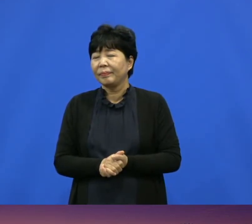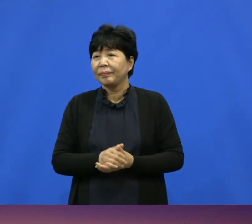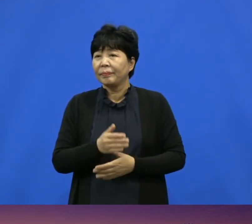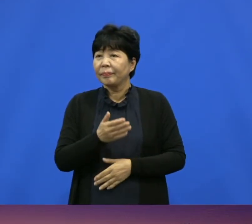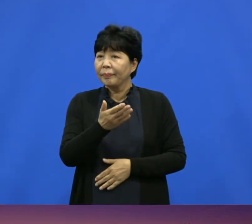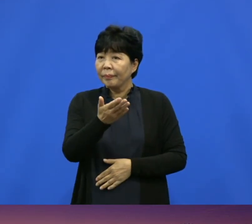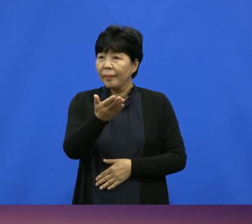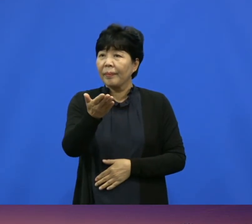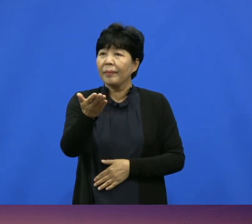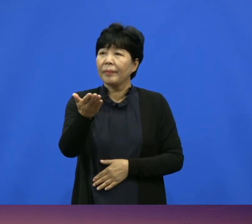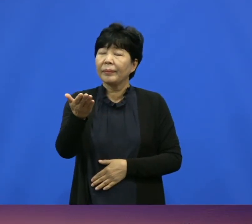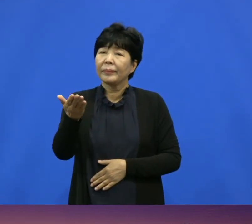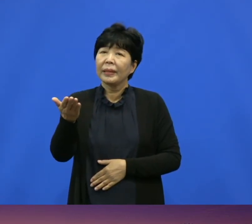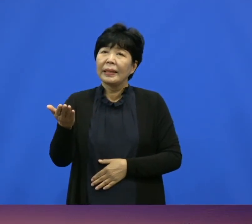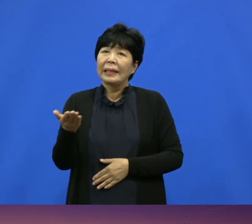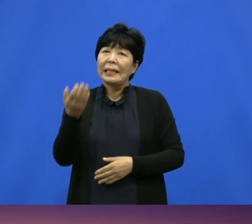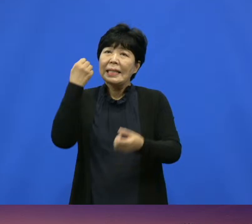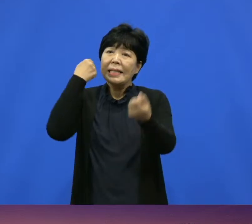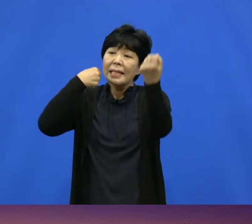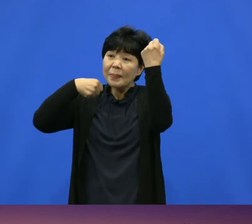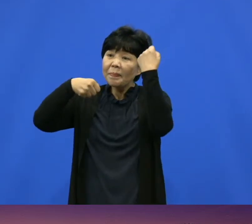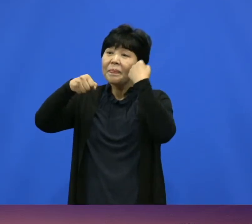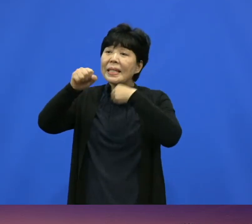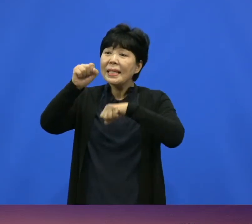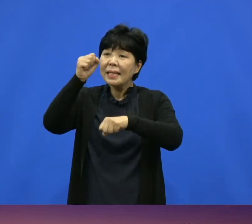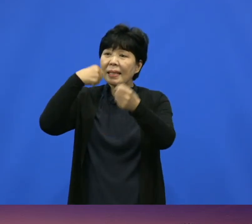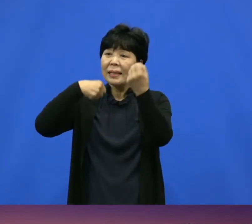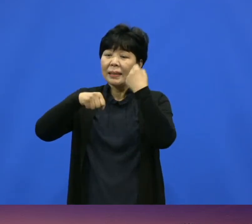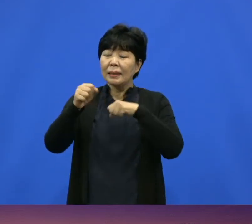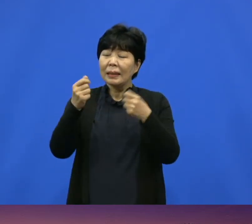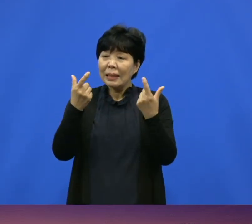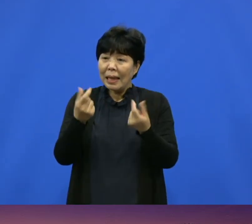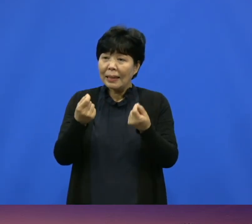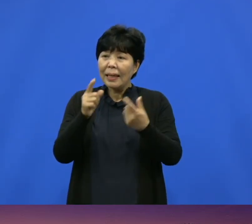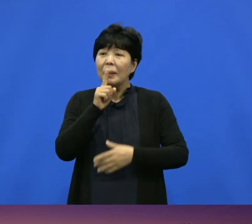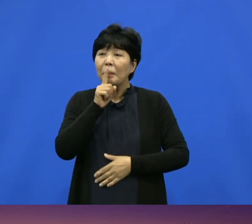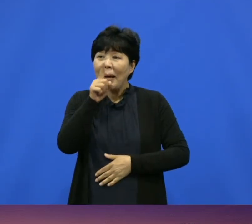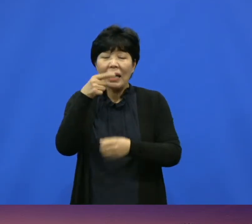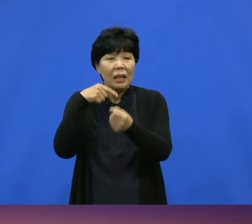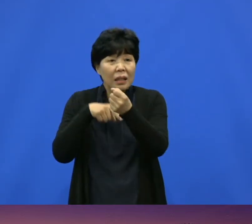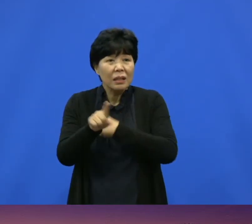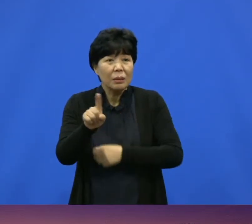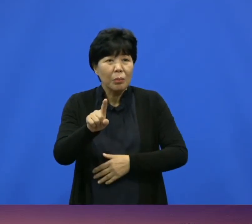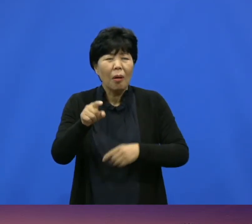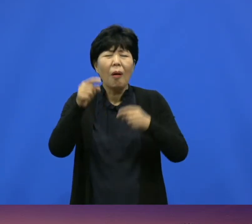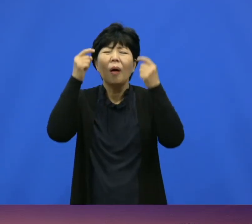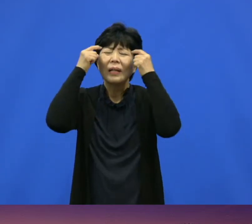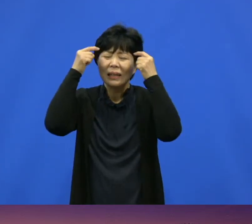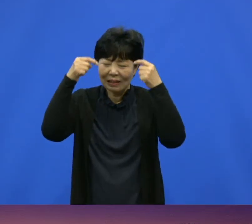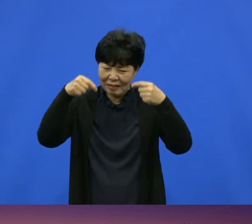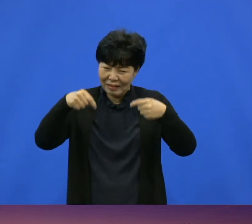여러분, 이 짐승 같다는 표현이 뭘까요? 어리석은 자라는 거예요. 어리석은 자.